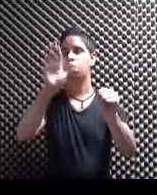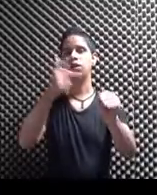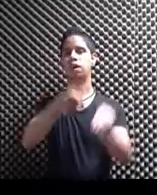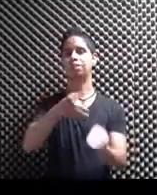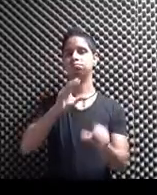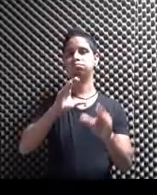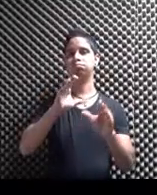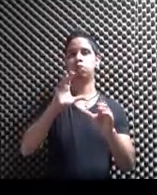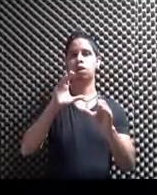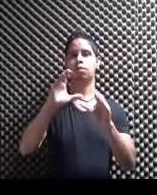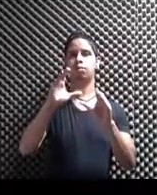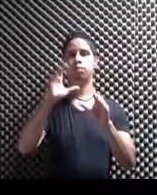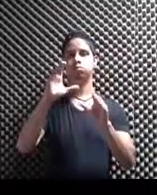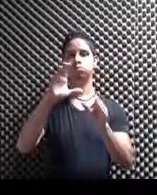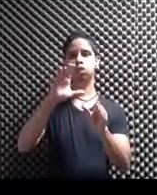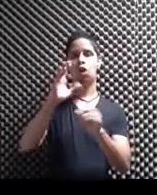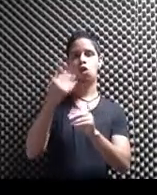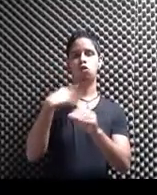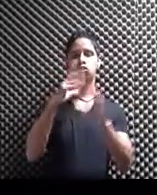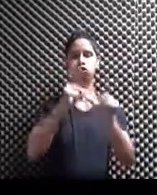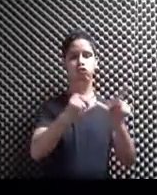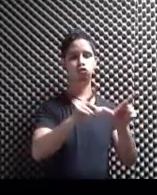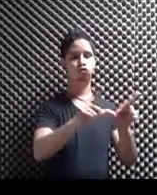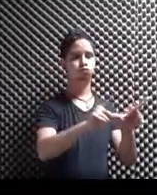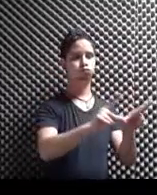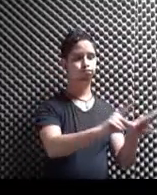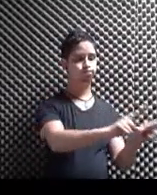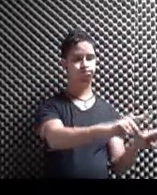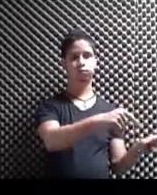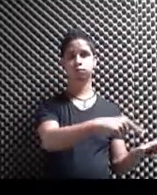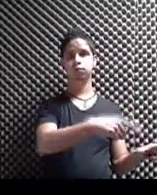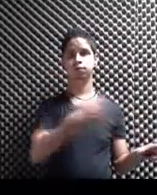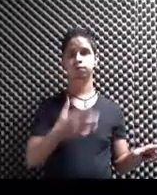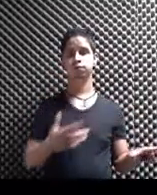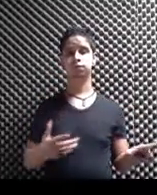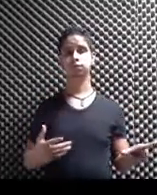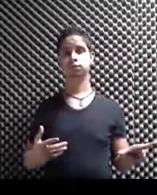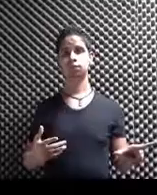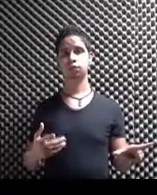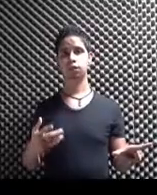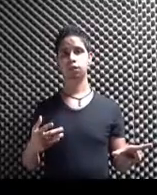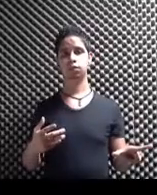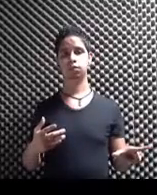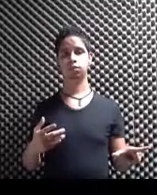zoom ajá ok muy bien pues dale ahí muy bien tenemos